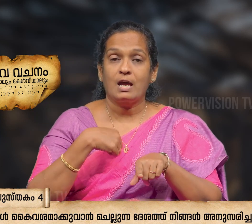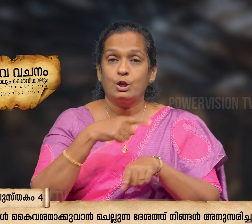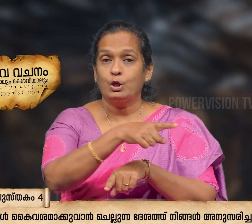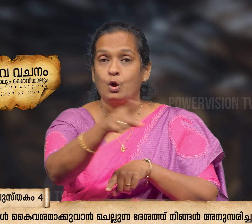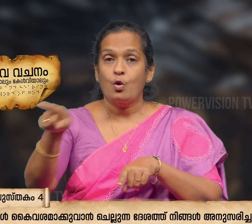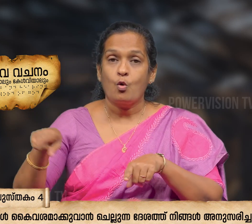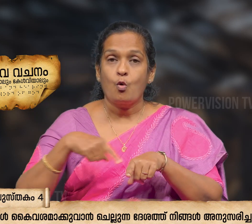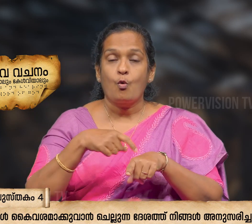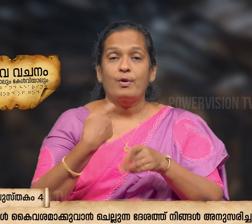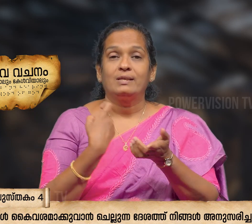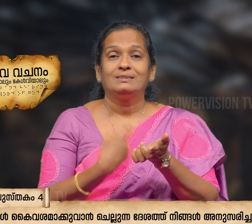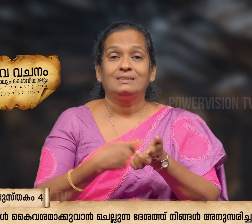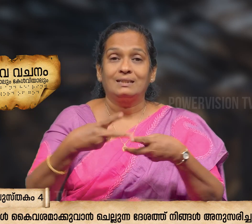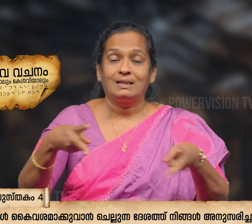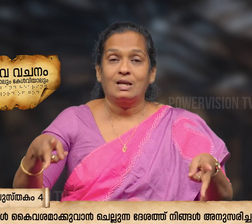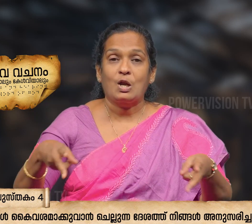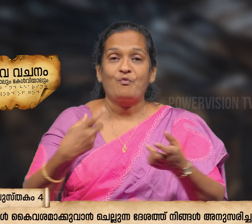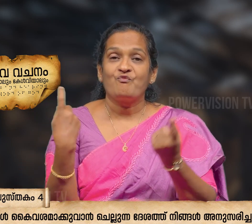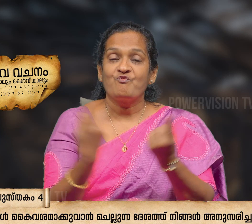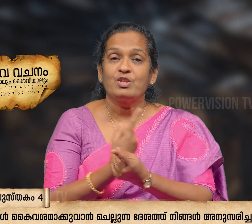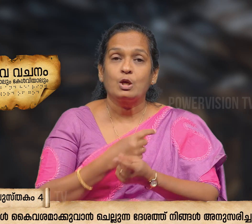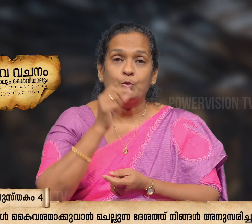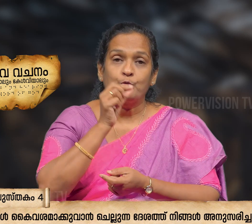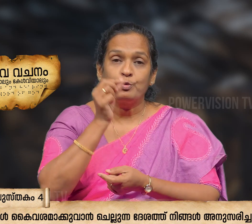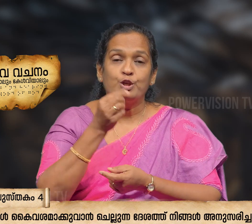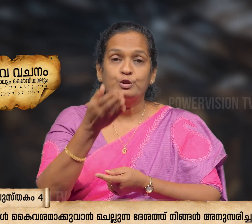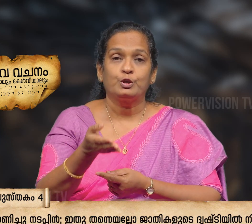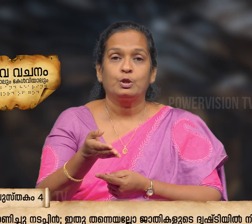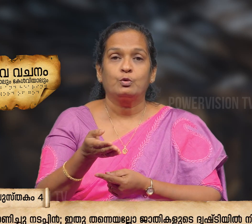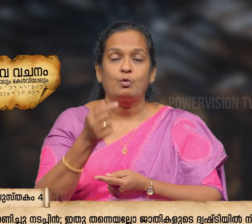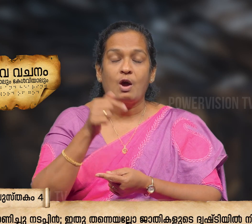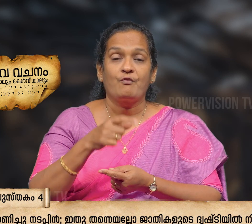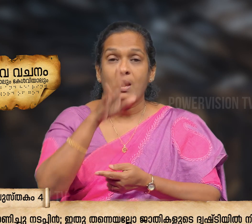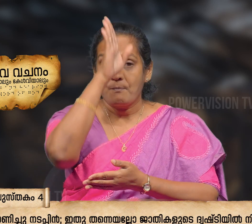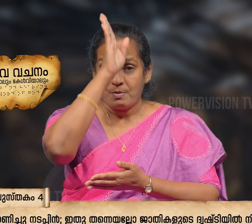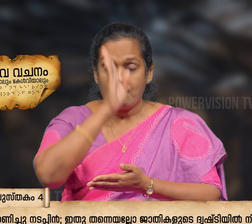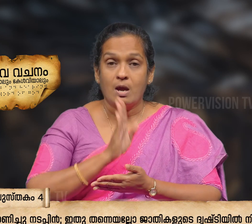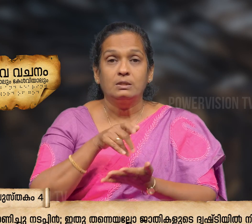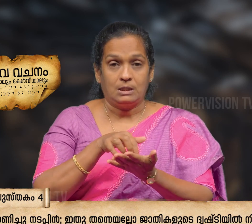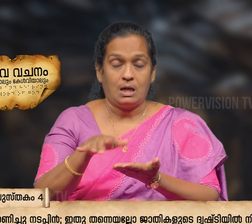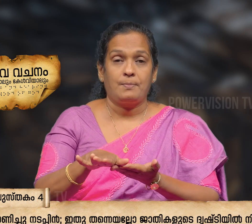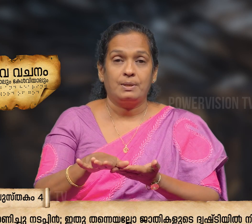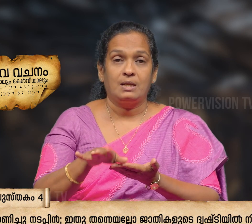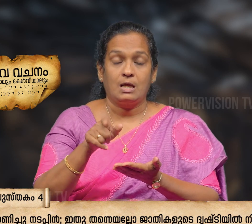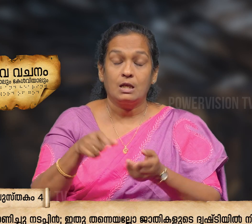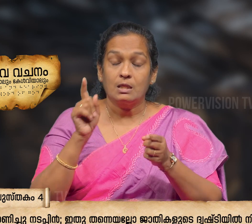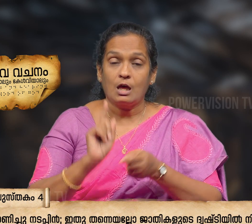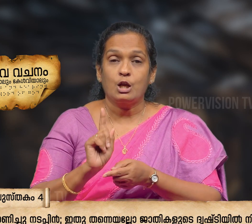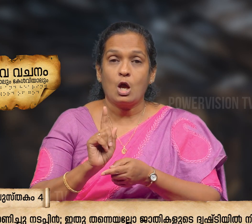നിങ്ങളോട് ചട്ടങ്ങളും വിധികളും ഉപദേശിച്ചിരിക്കുന്നു. അവയെ പ്രമാണിച്ചു നടപ്പീൻ. ഇതുതന്നെയല്ലോ